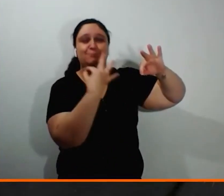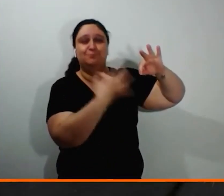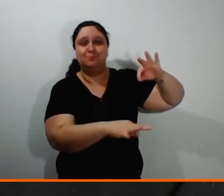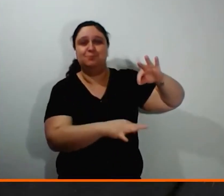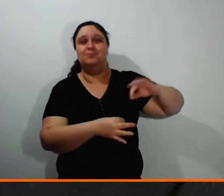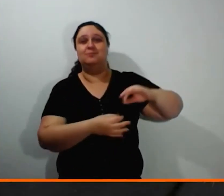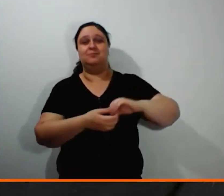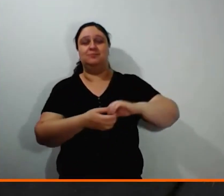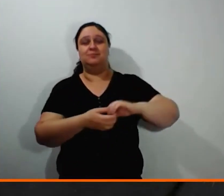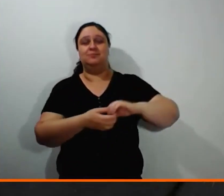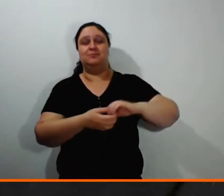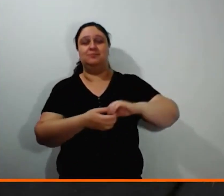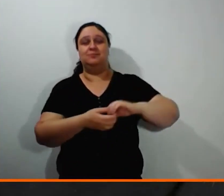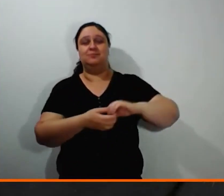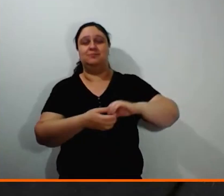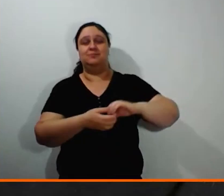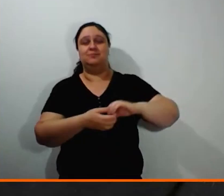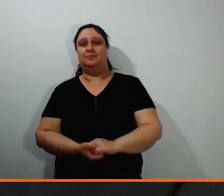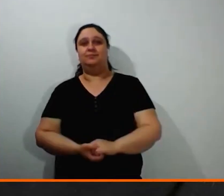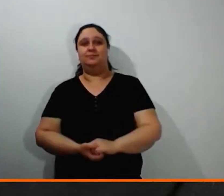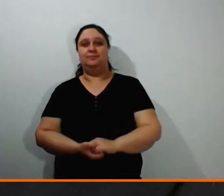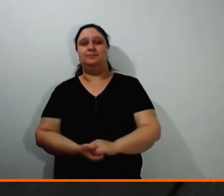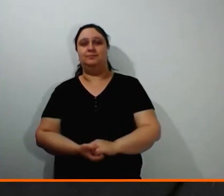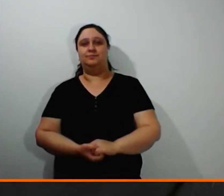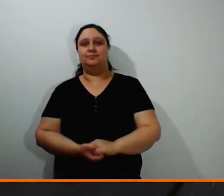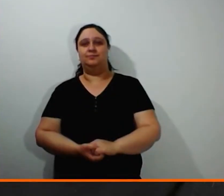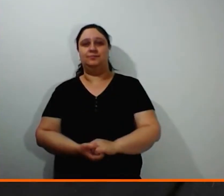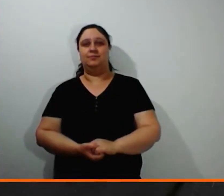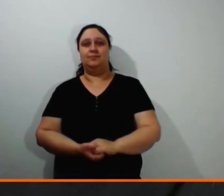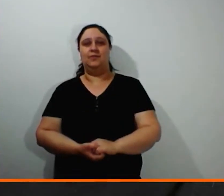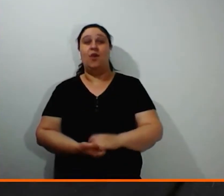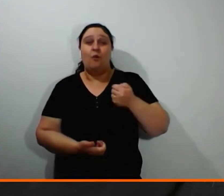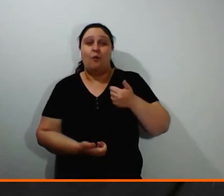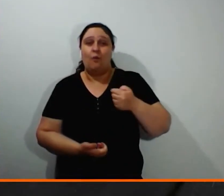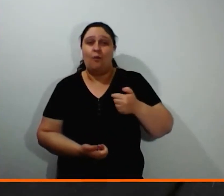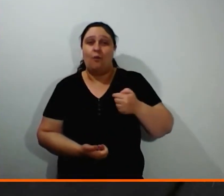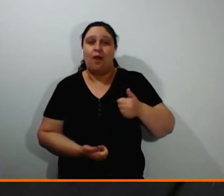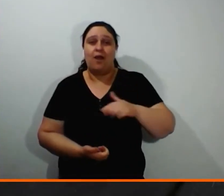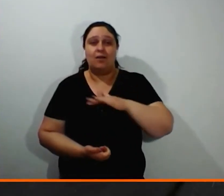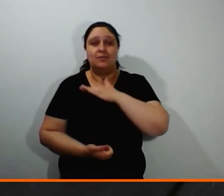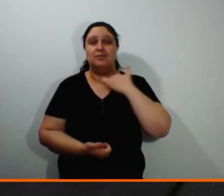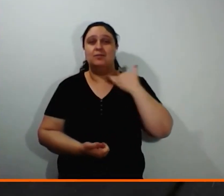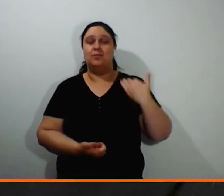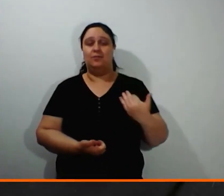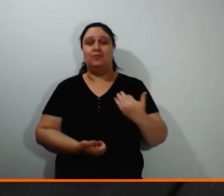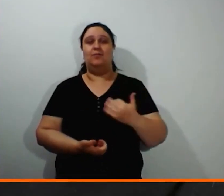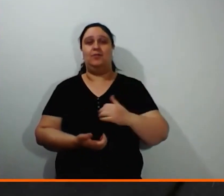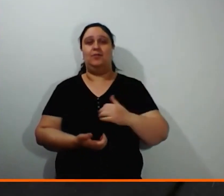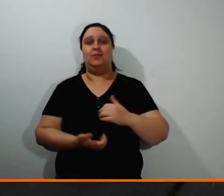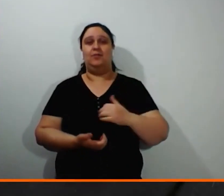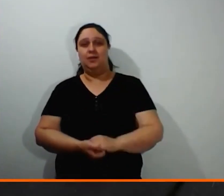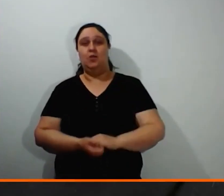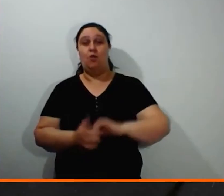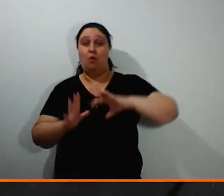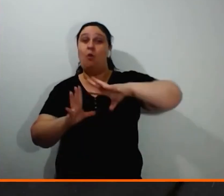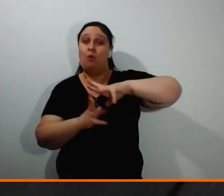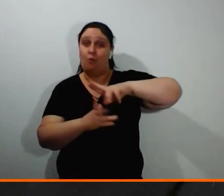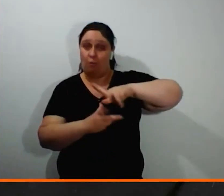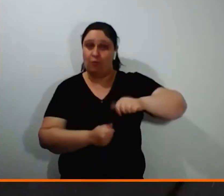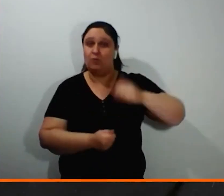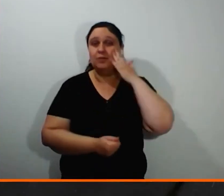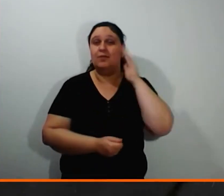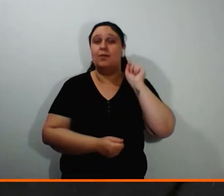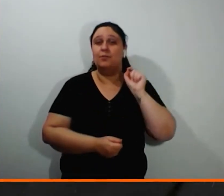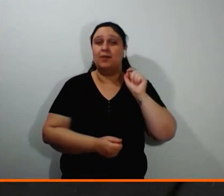retiraram-se, deixando-o semi-morto. Esse é o que o mundo sabe fazer muito bem, não é